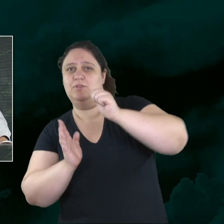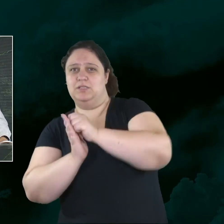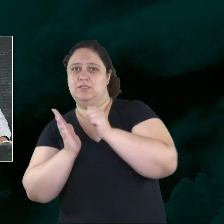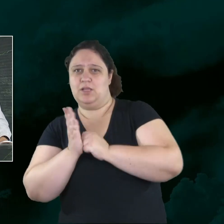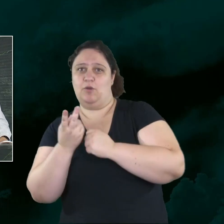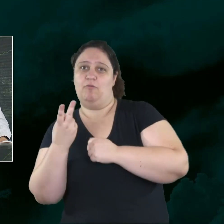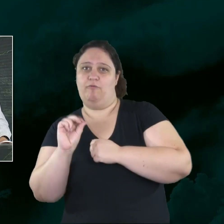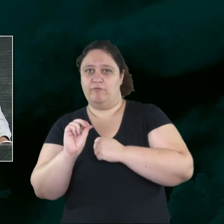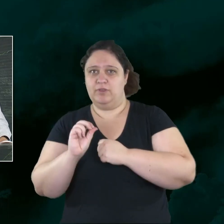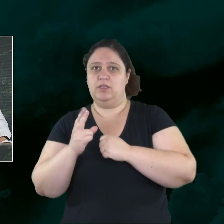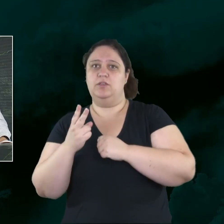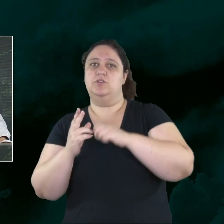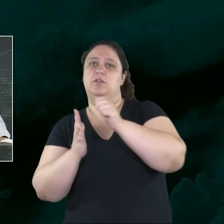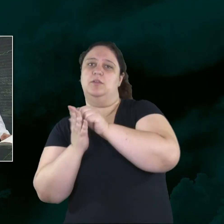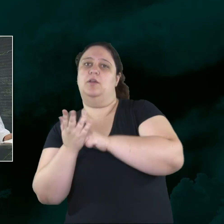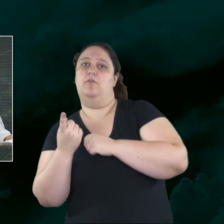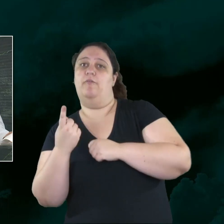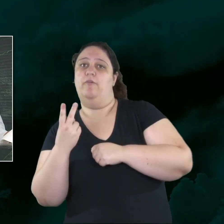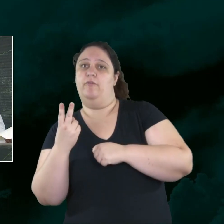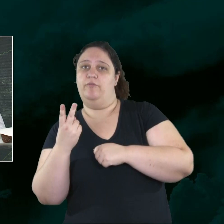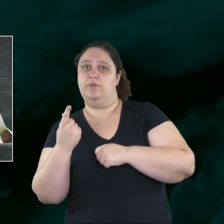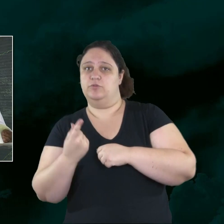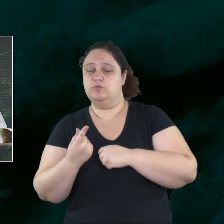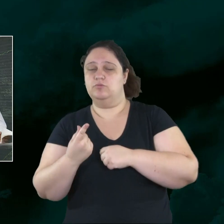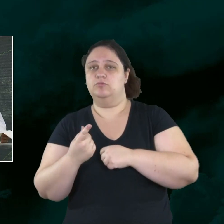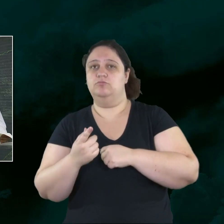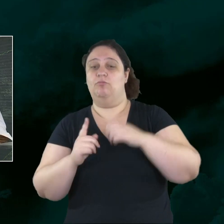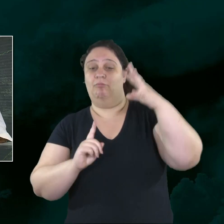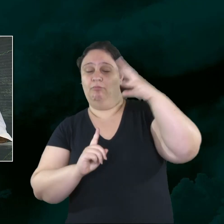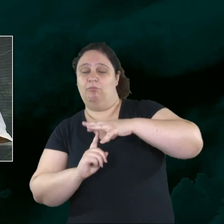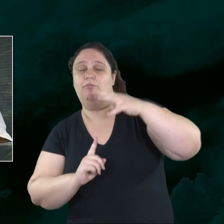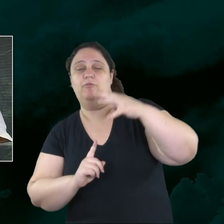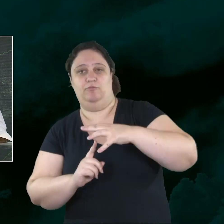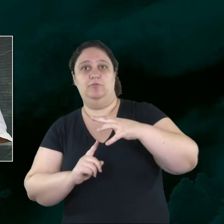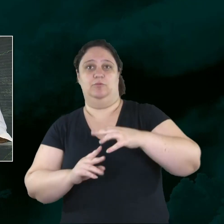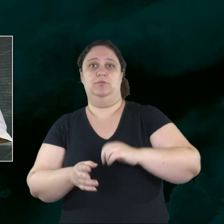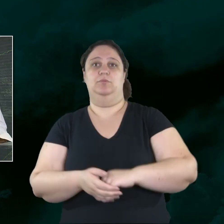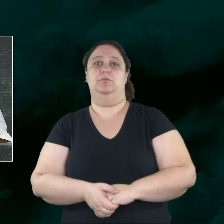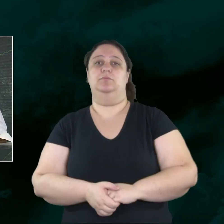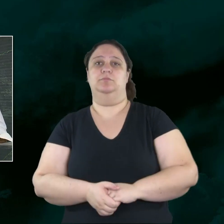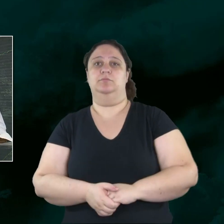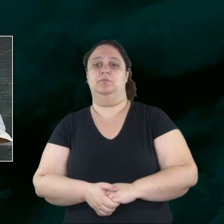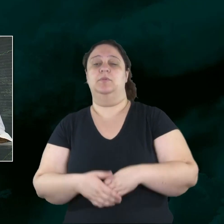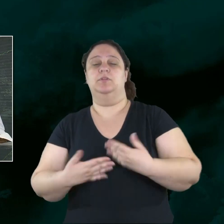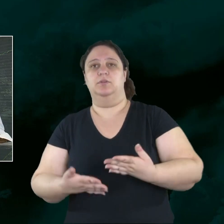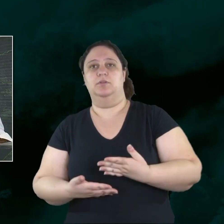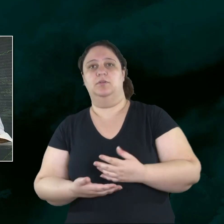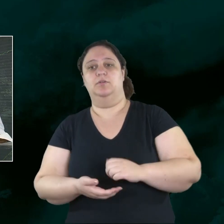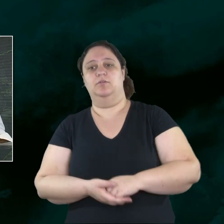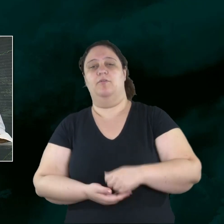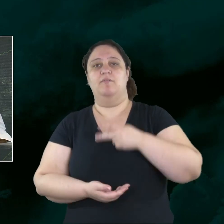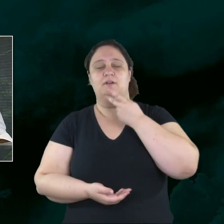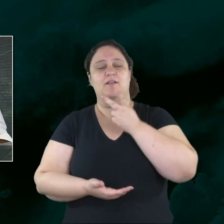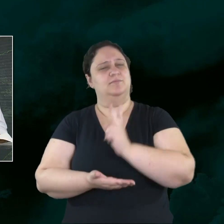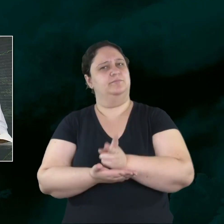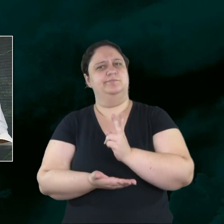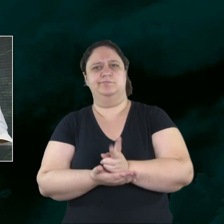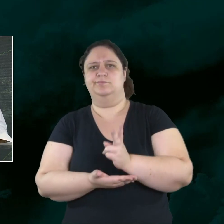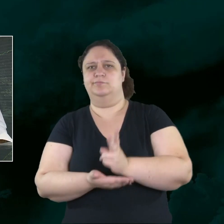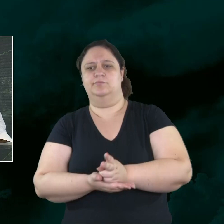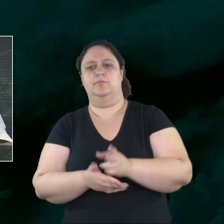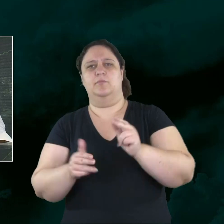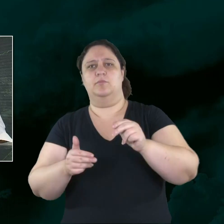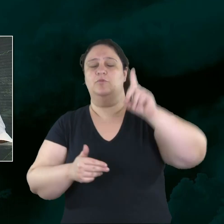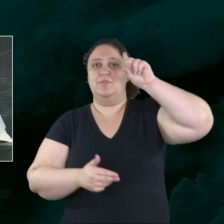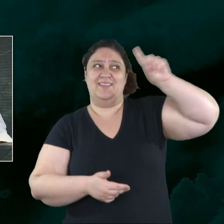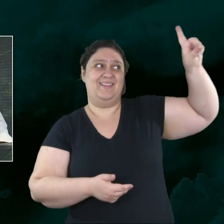influenciar o século XXI em que nós estamos vivendo. E ele, né, falava muito, fazia citações sempre sobre Deus